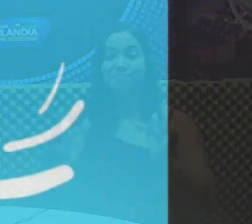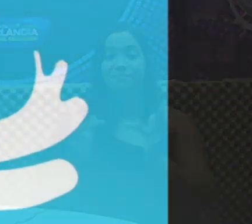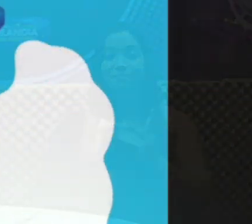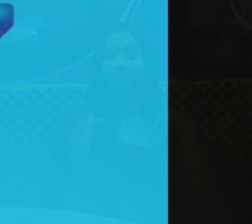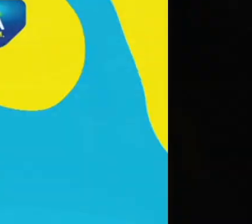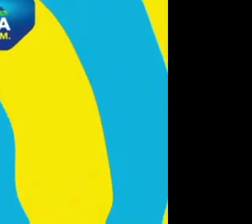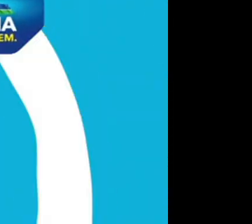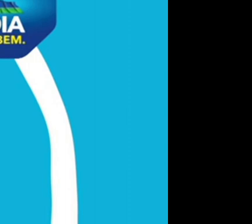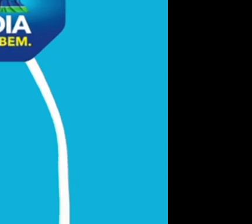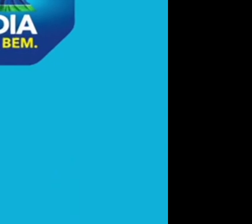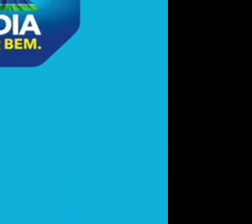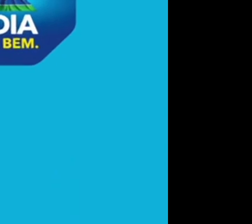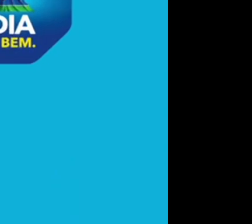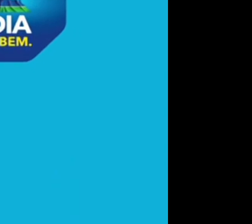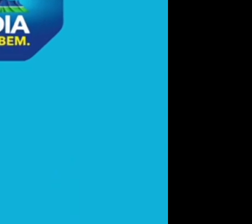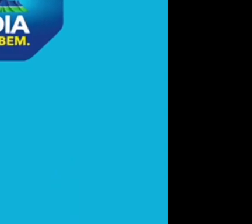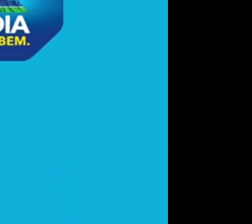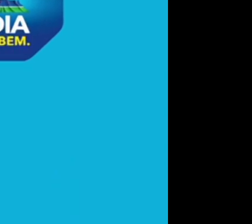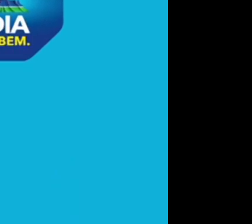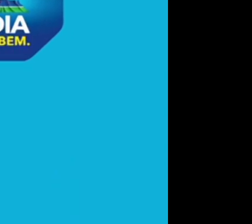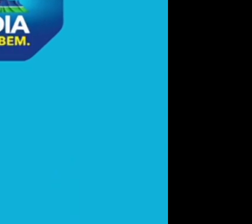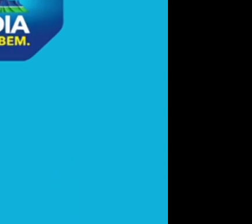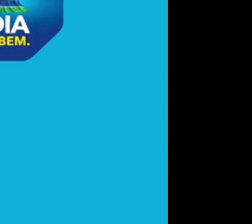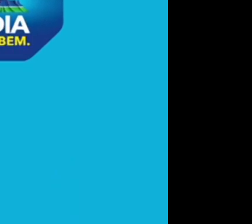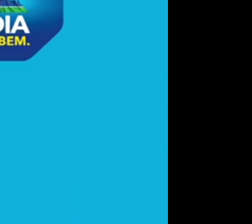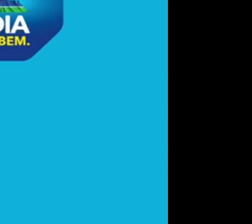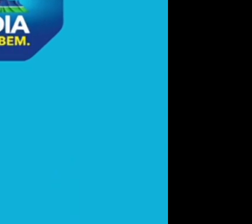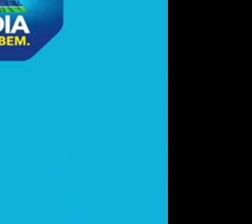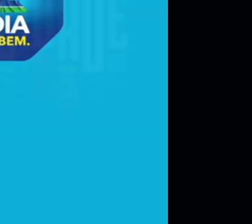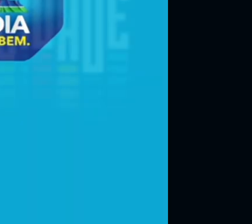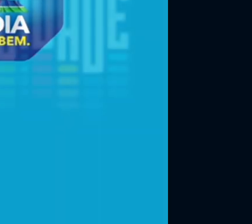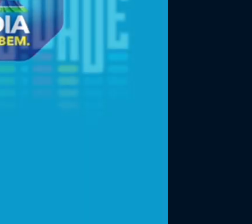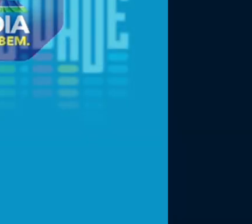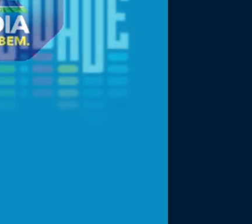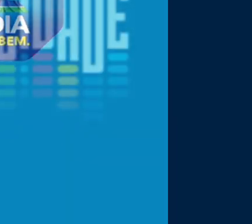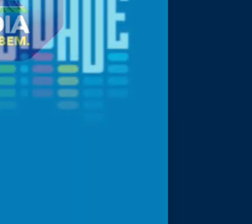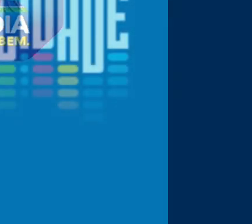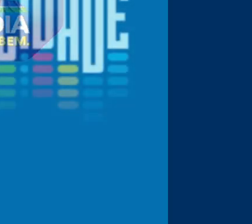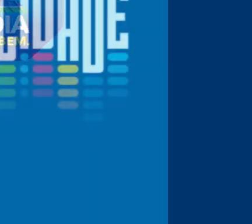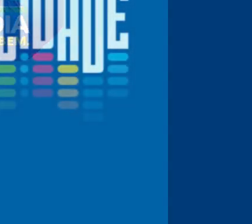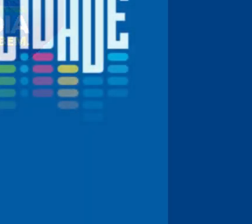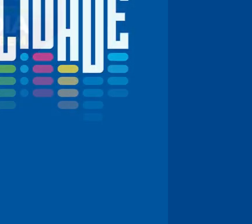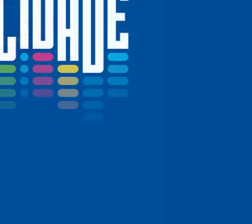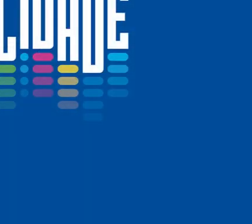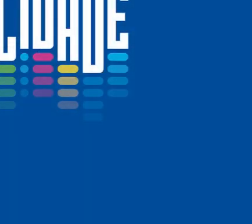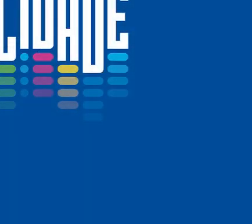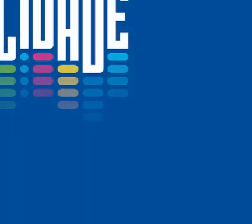Continue conosco no portal da Prefeitura e nas redes sociais.